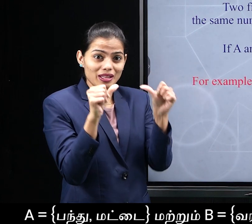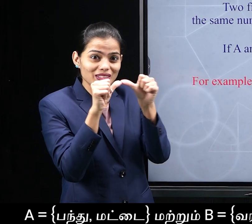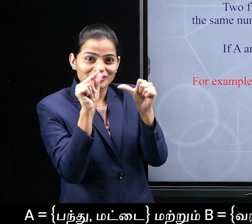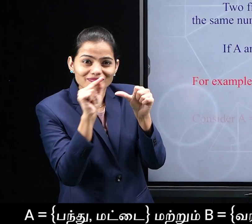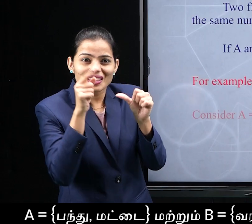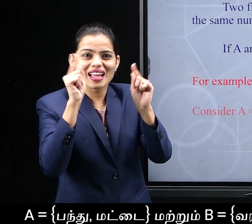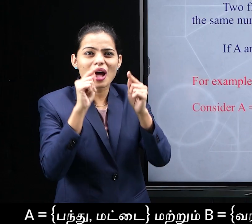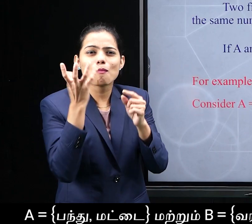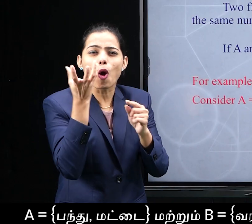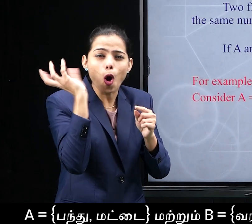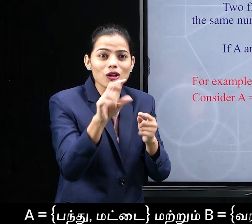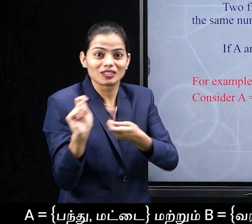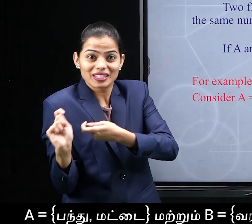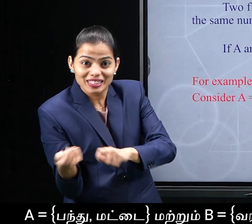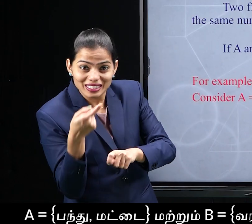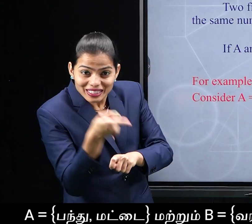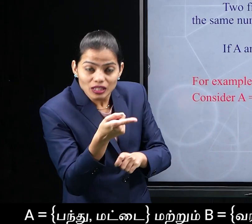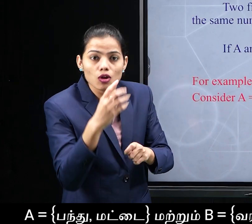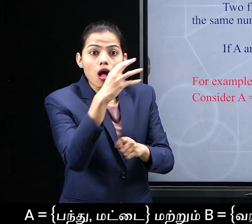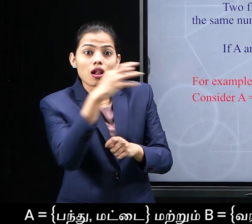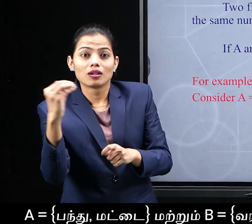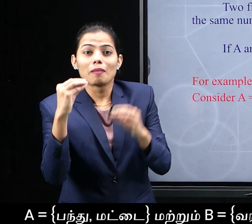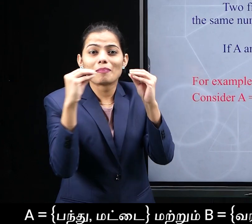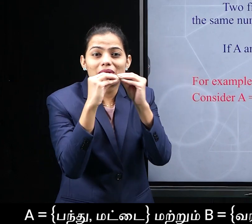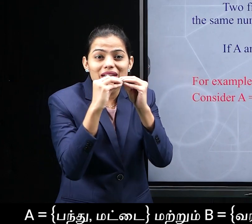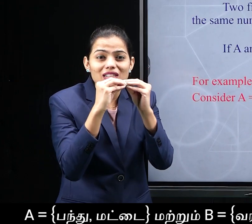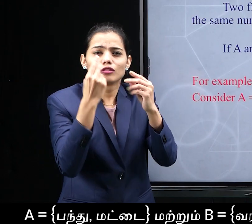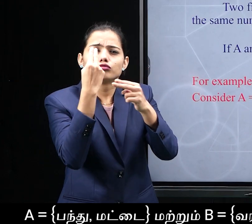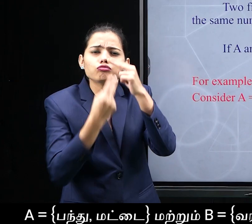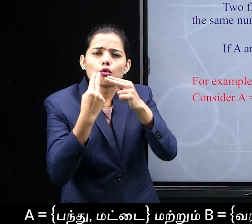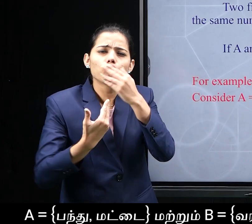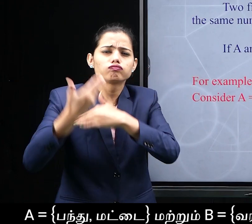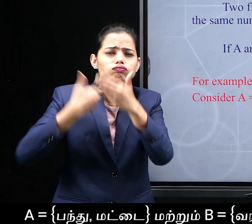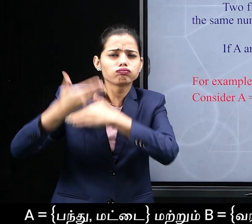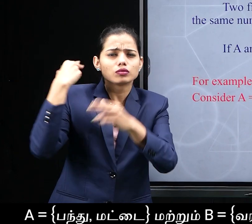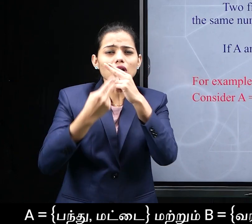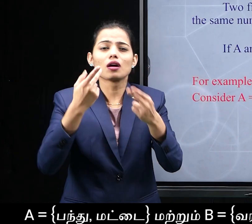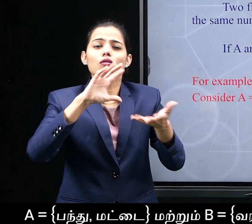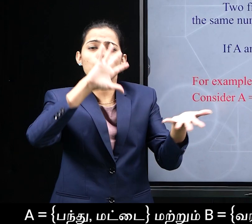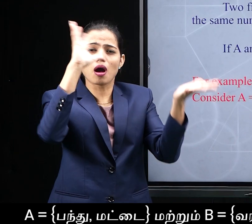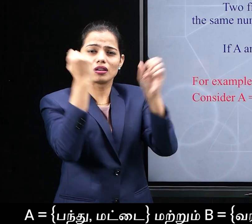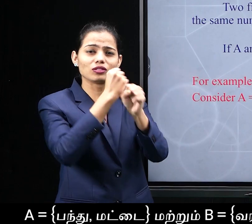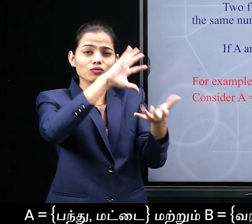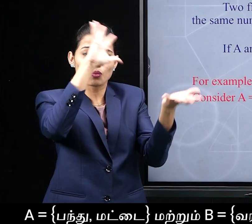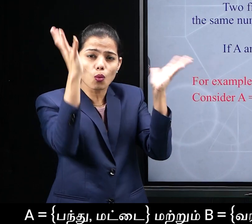A ஈடு பந்து, மட்டை மற்றும் B ஈடு வரலாறு, புவியியல் ஆகியவற்றை